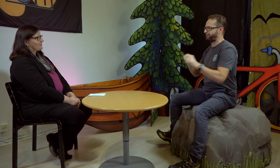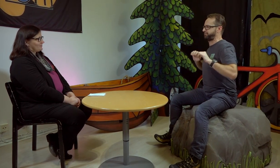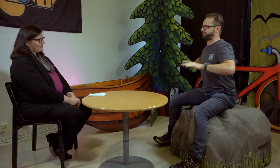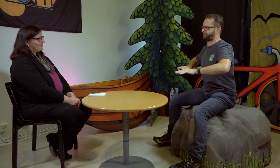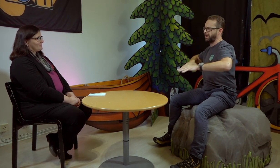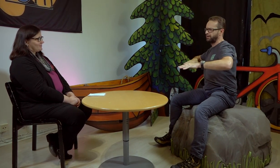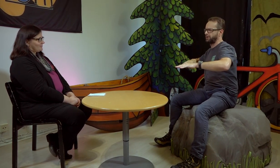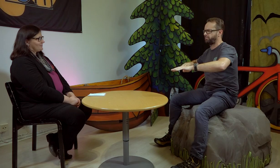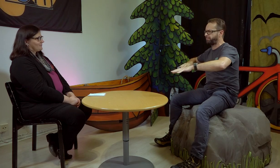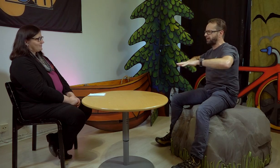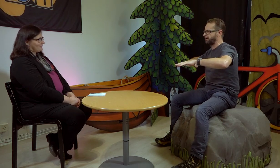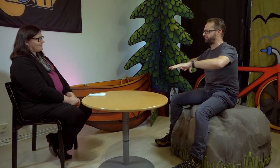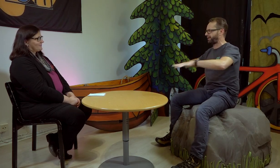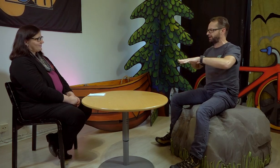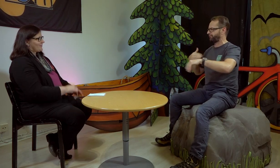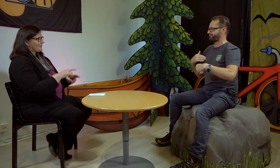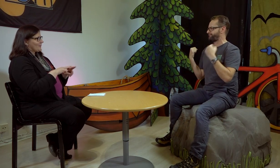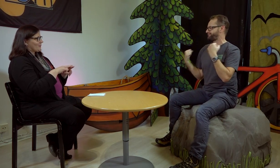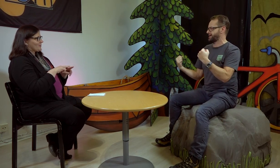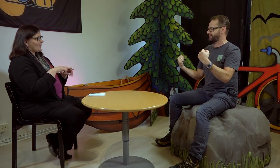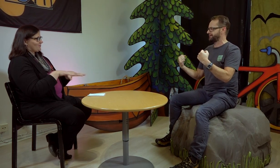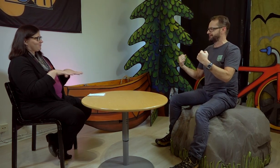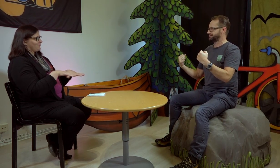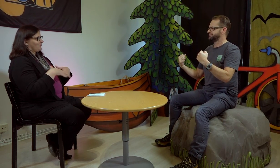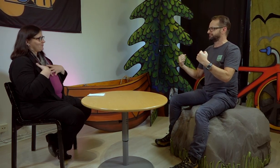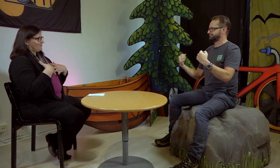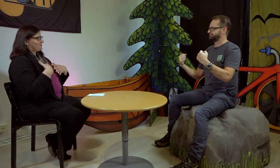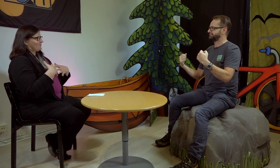otetaan itse se oman elämämme ja viittomakielen ilmaisun mukaan.